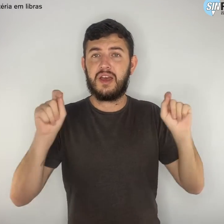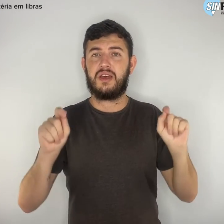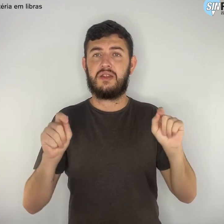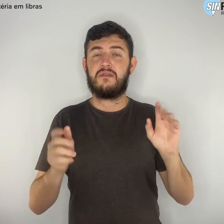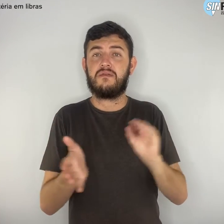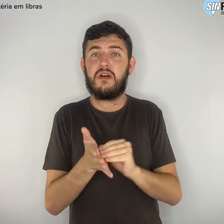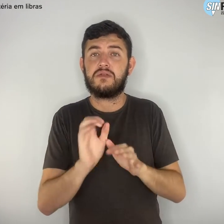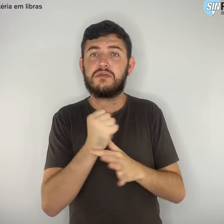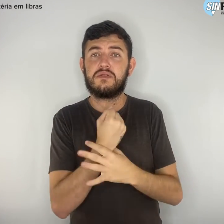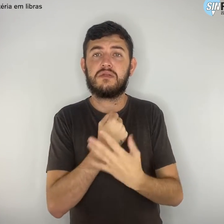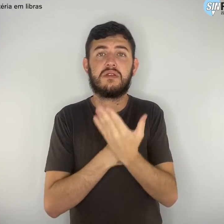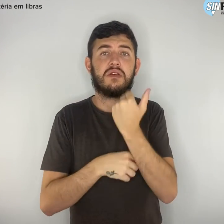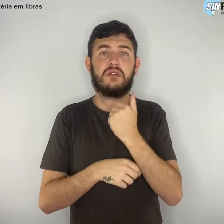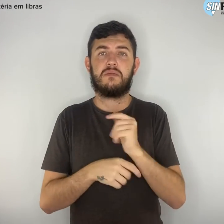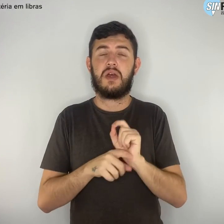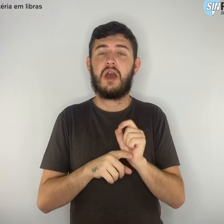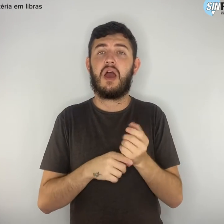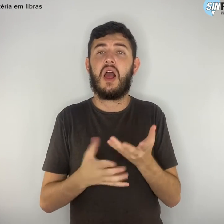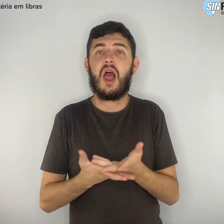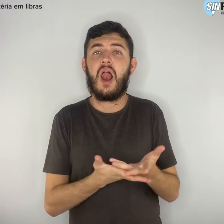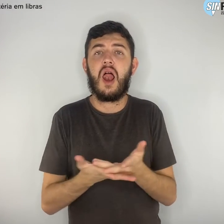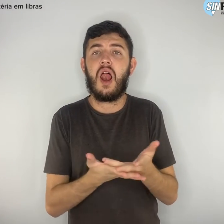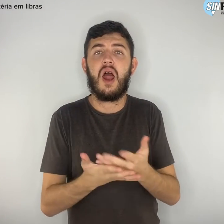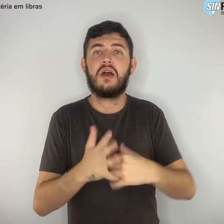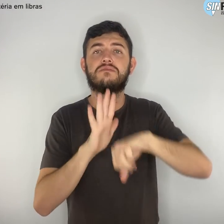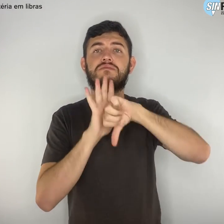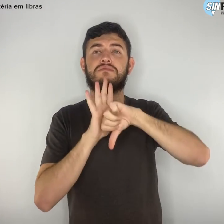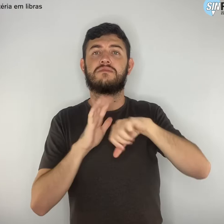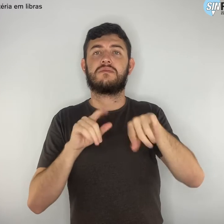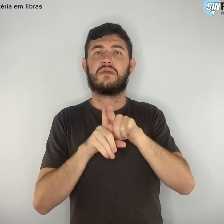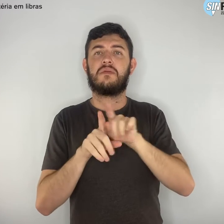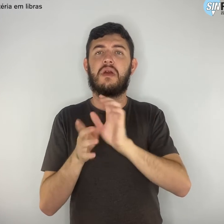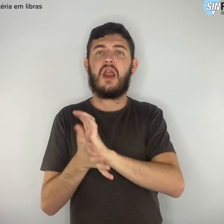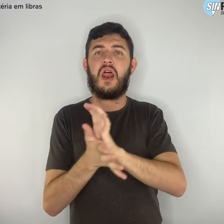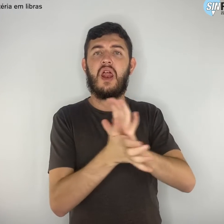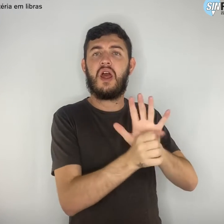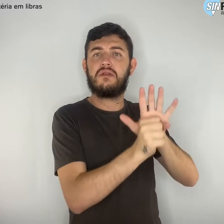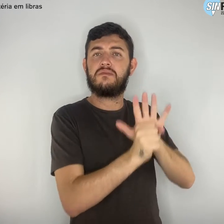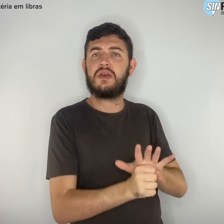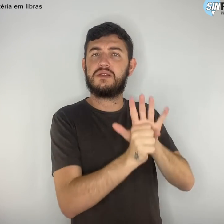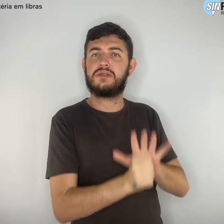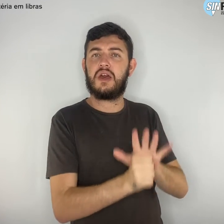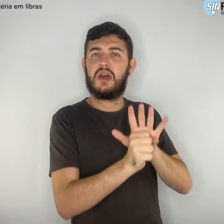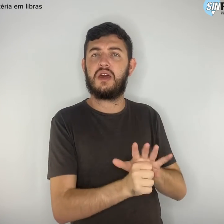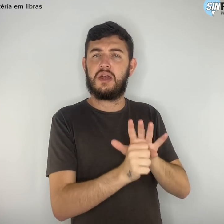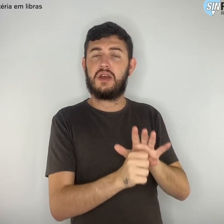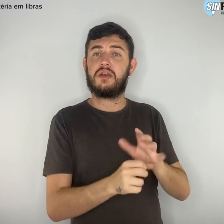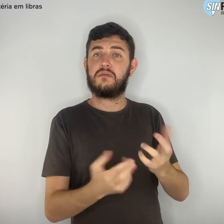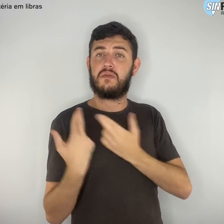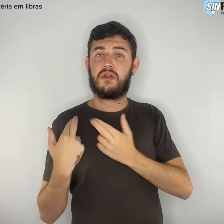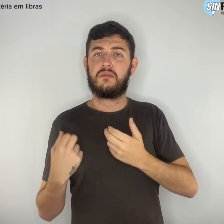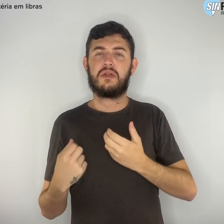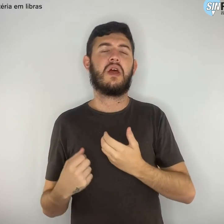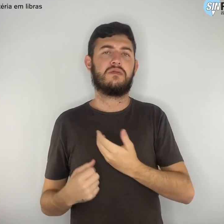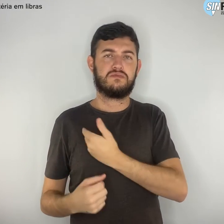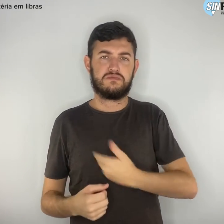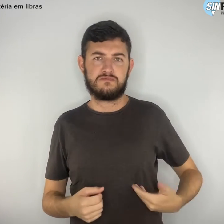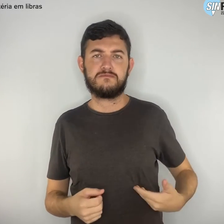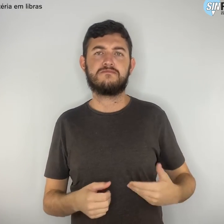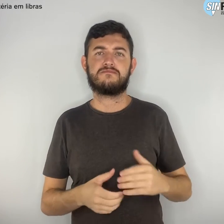garimpo ilegal e todo tipo de misérias resultantes do abandono do Estado Nacional.